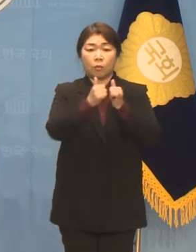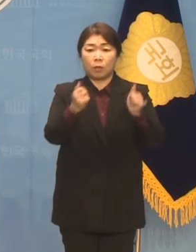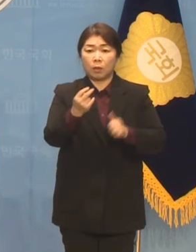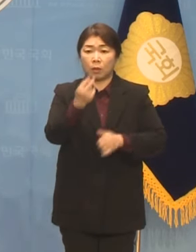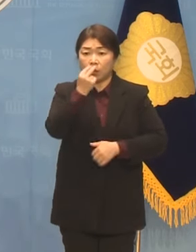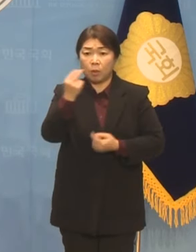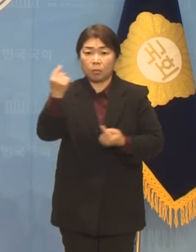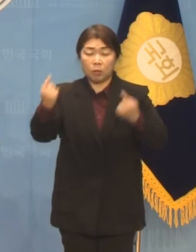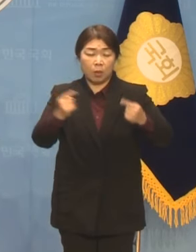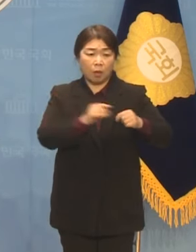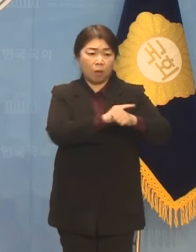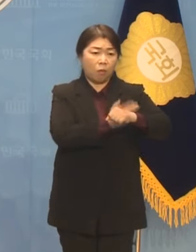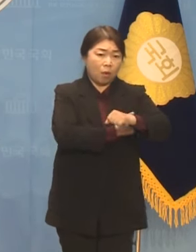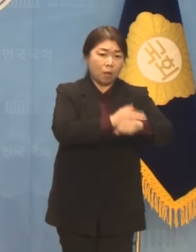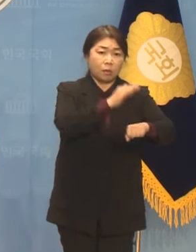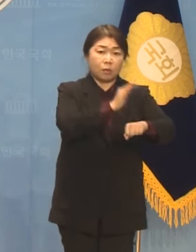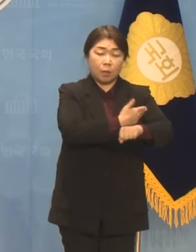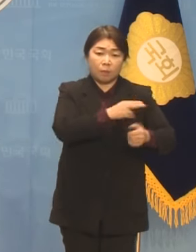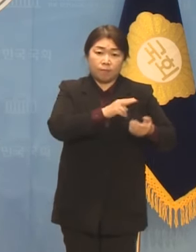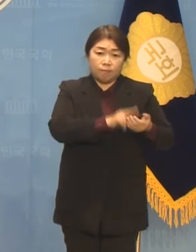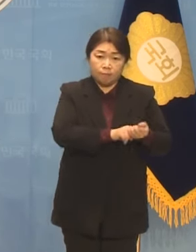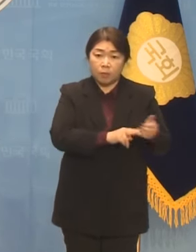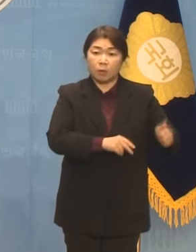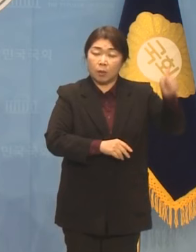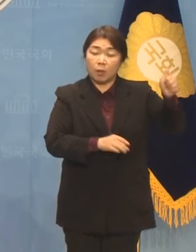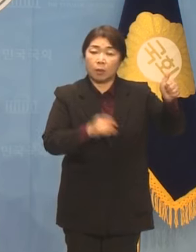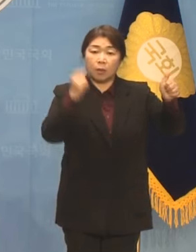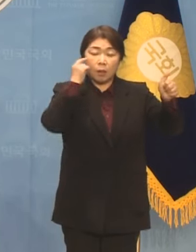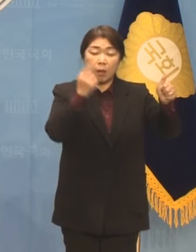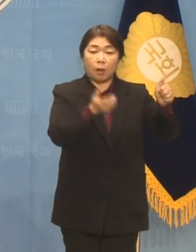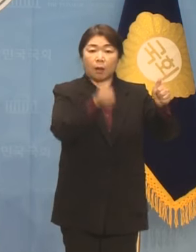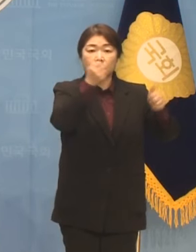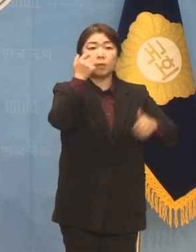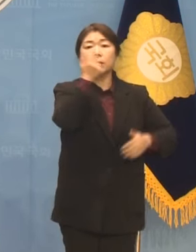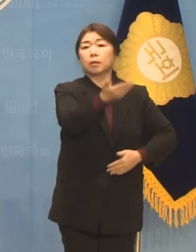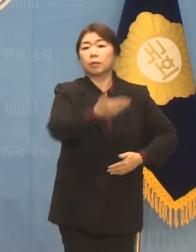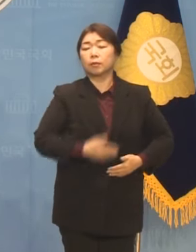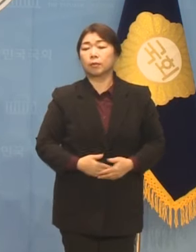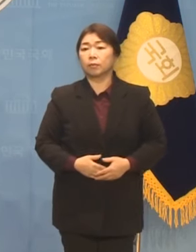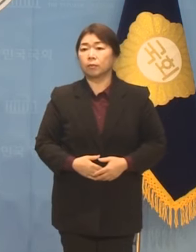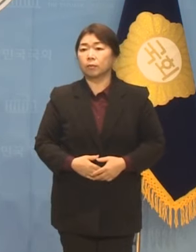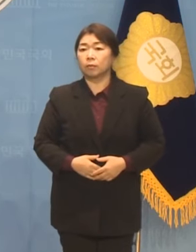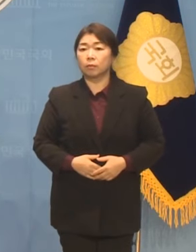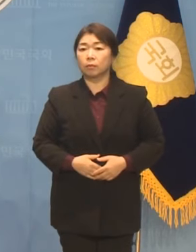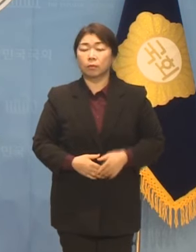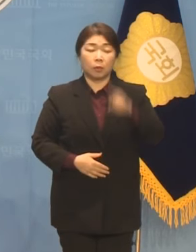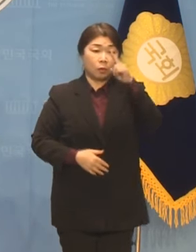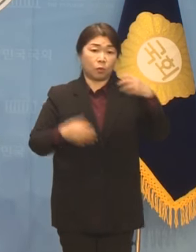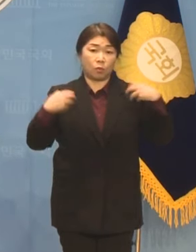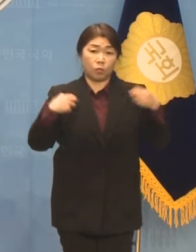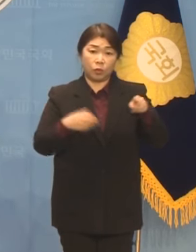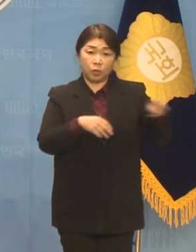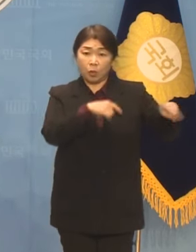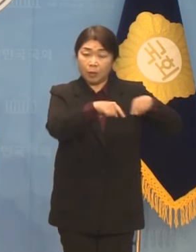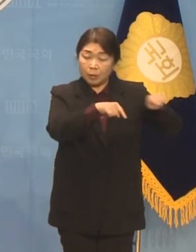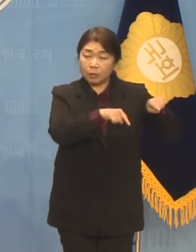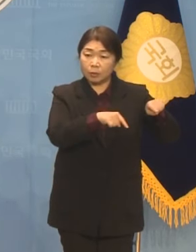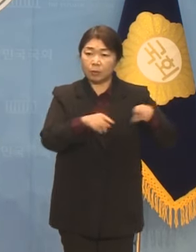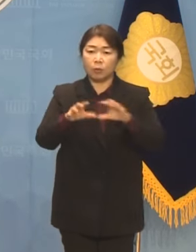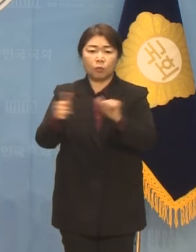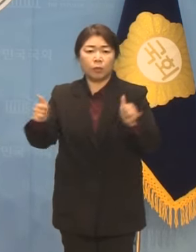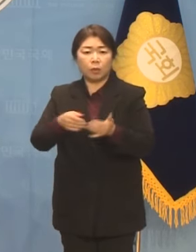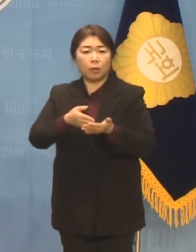더 중요하다는 겁니까? 정부 여당은 진실을 밝히라는 국민적 요구를 뭉개고 있을 때가